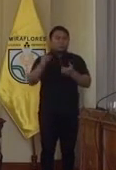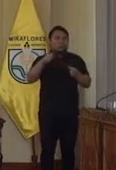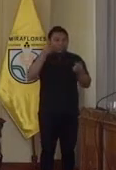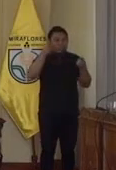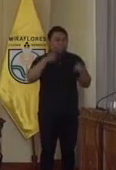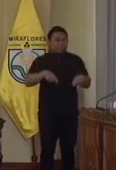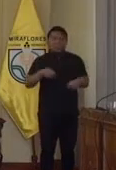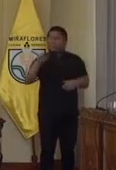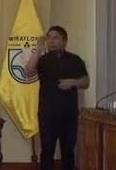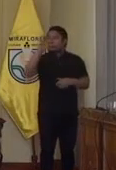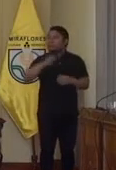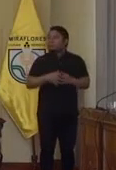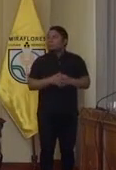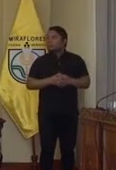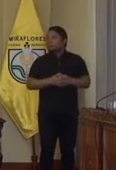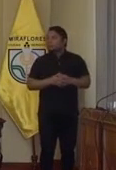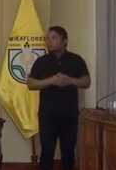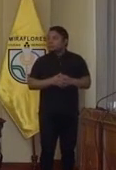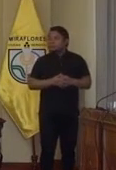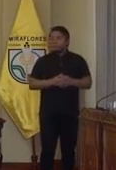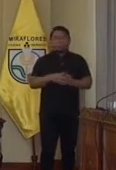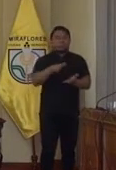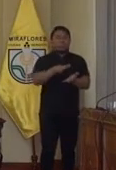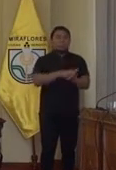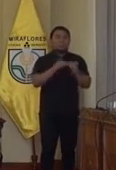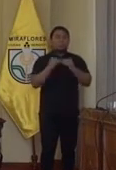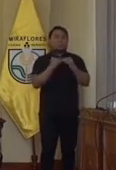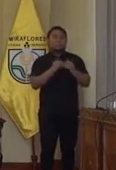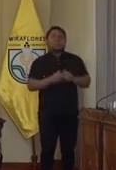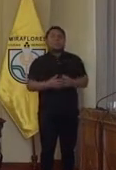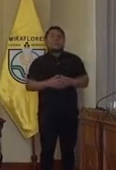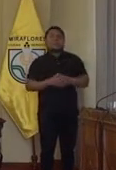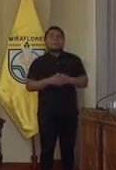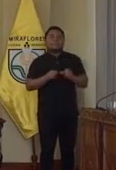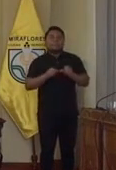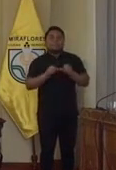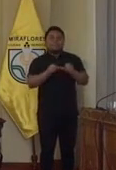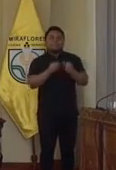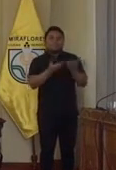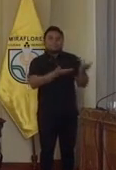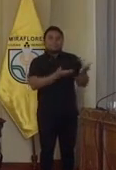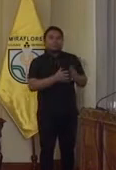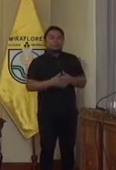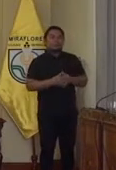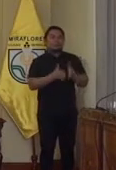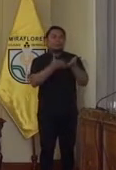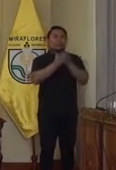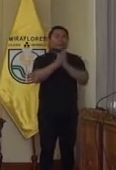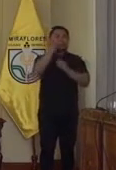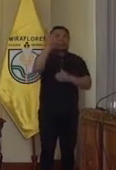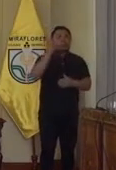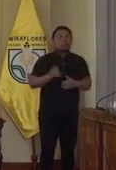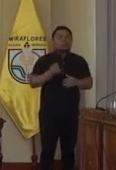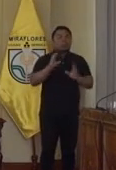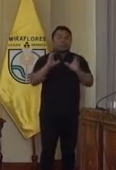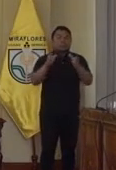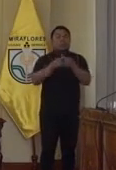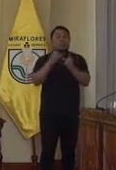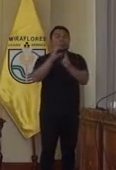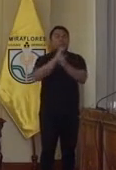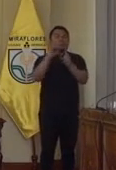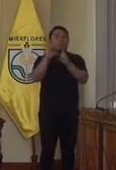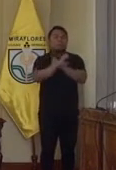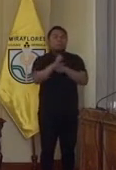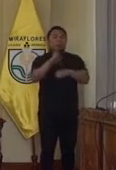acuerdo, síganse a levantar la mano. Aprobado por unanimidad. Siga, señora secretaria. Pedido de urgencia de la Comisión de